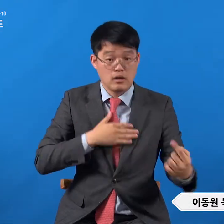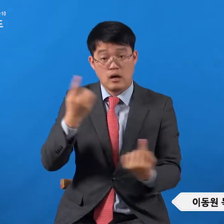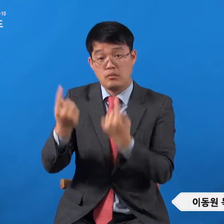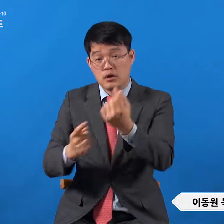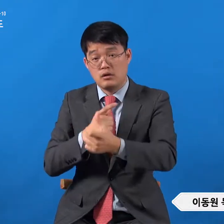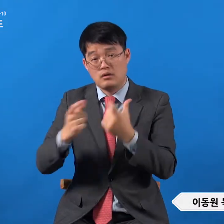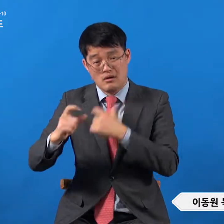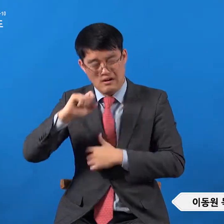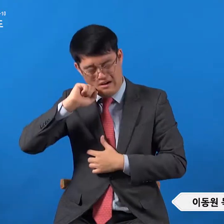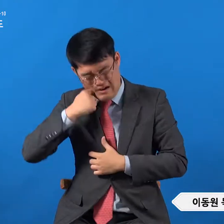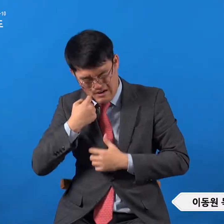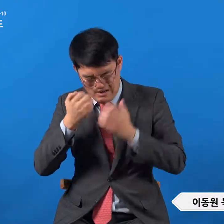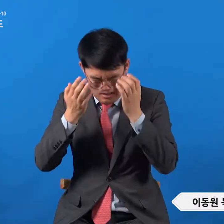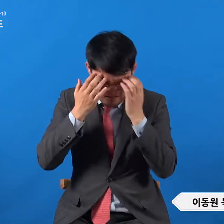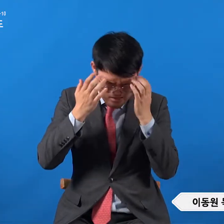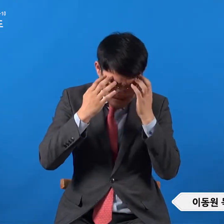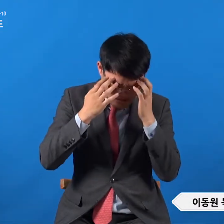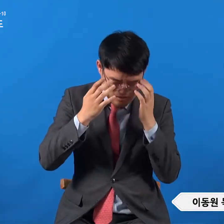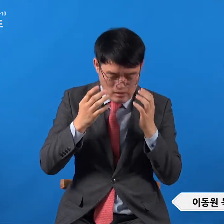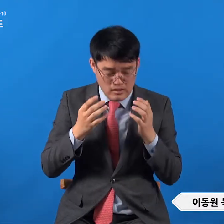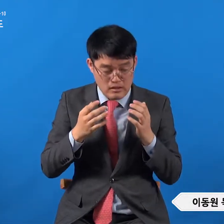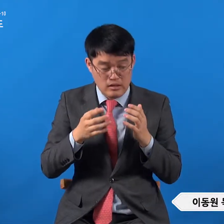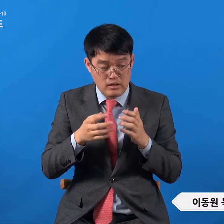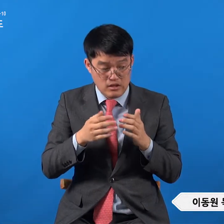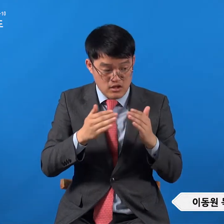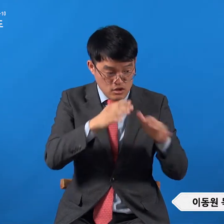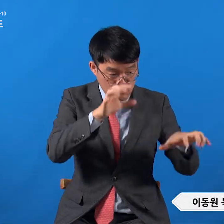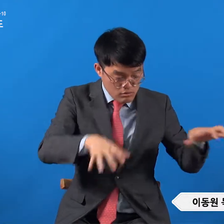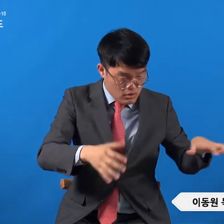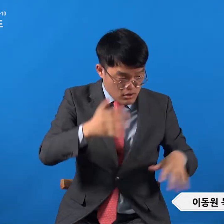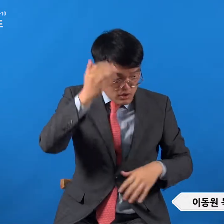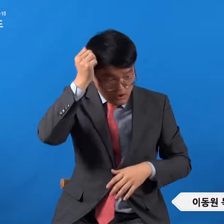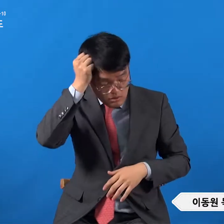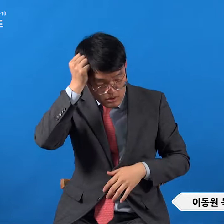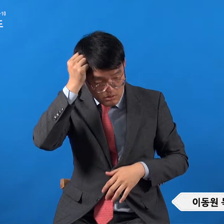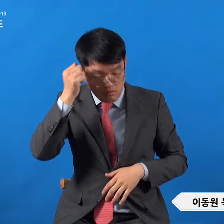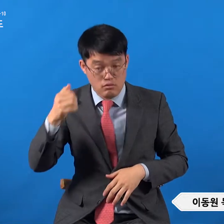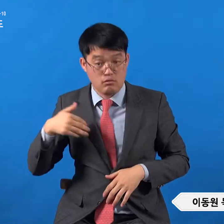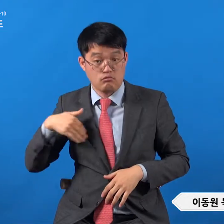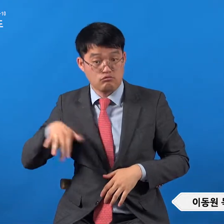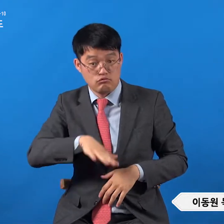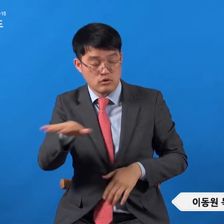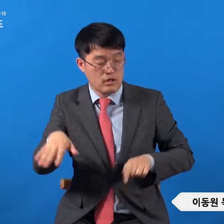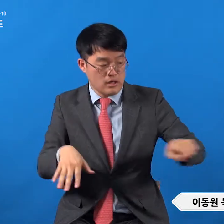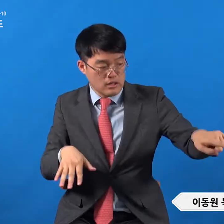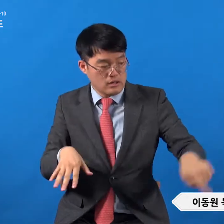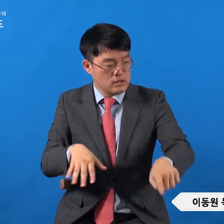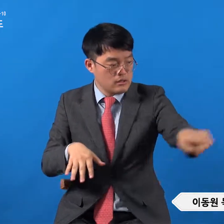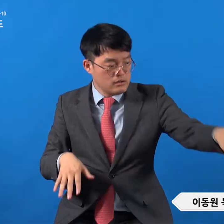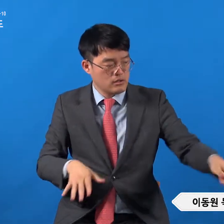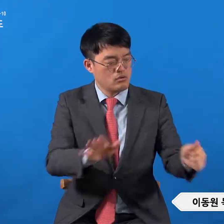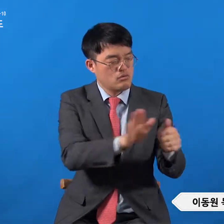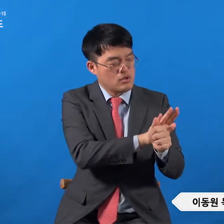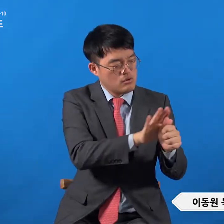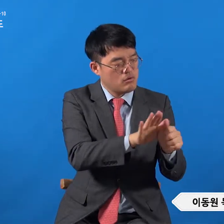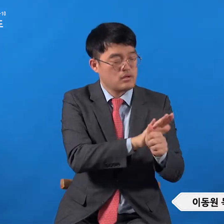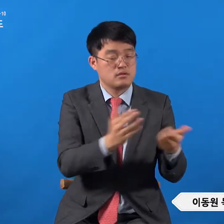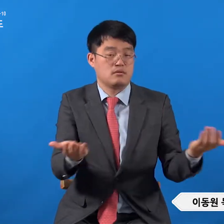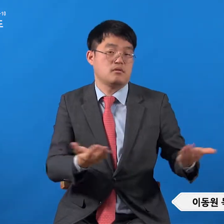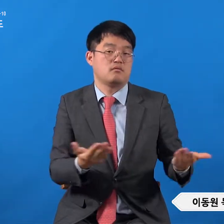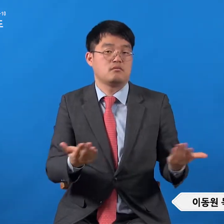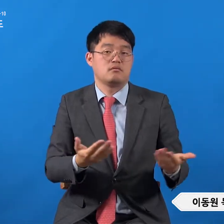더 큰 시련 중에 있는 사람들을, 이웃들을 기억하고 우리가 그들을 위로하는 사역을 시작하게